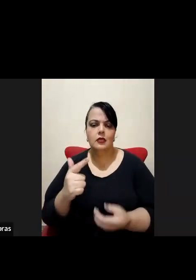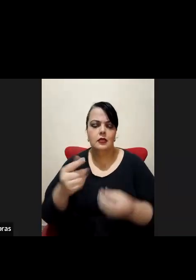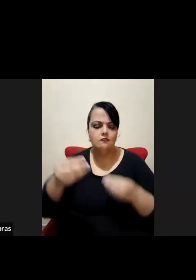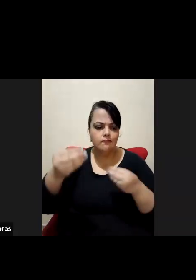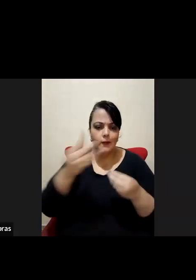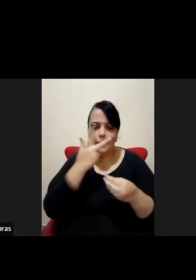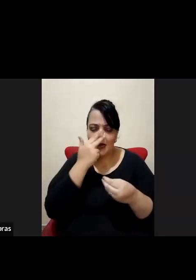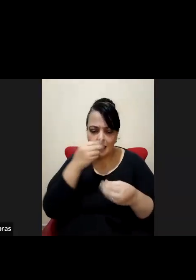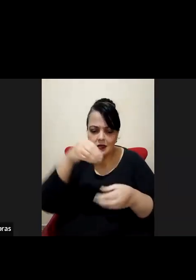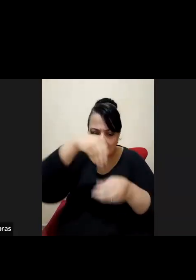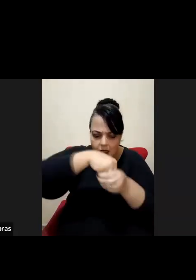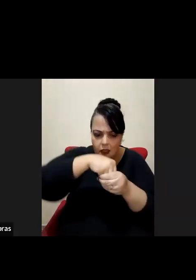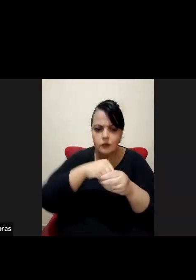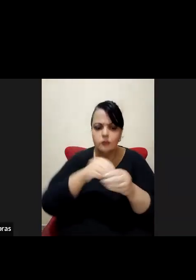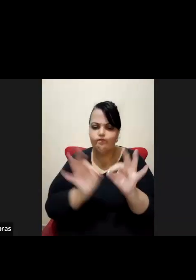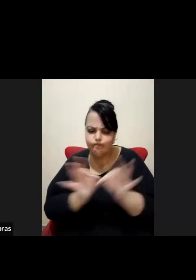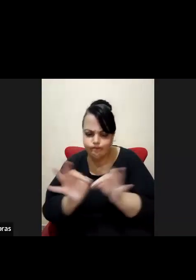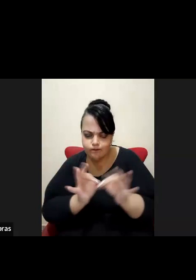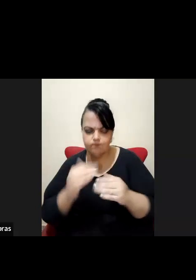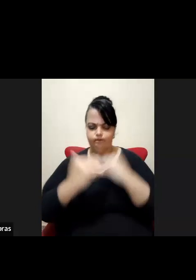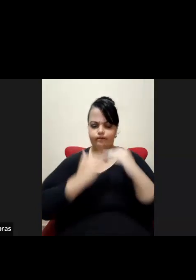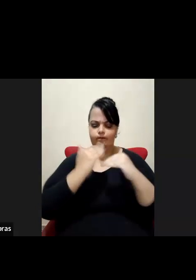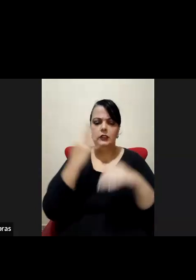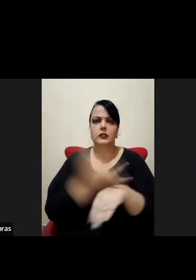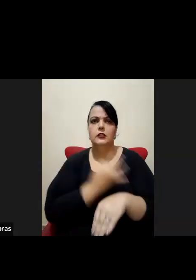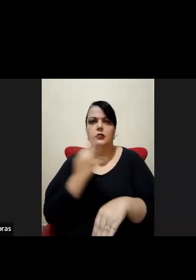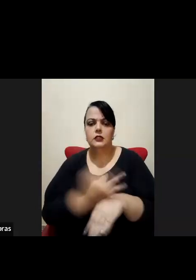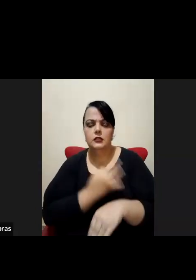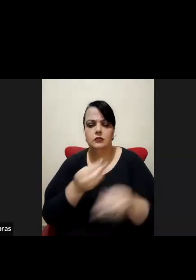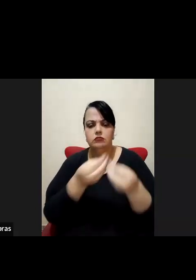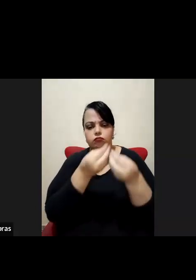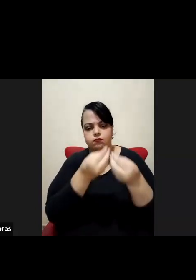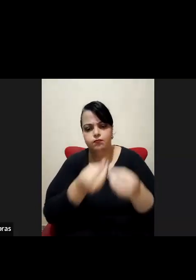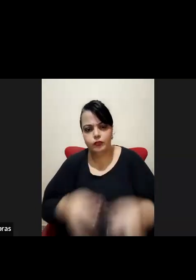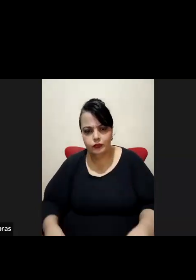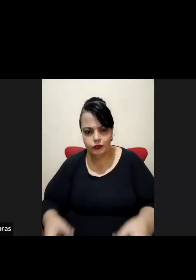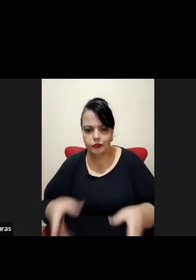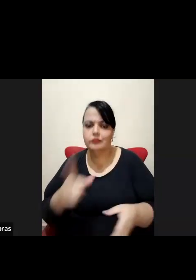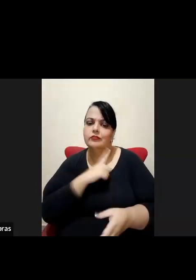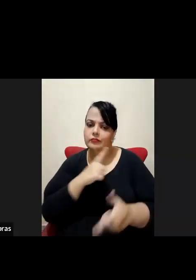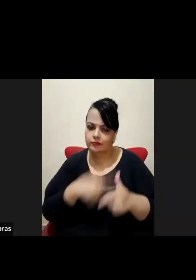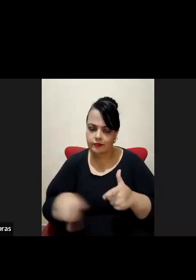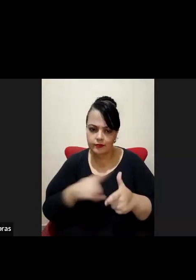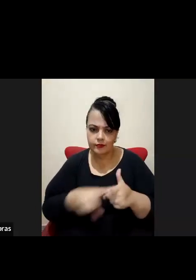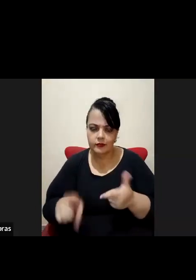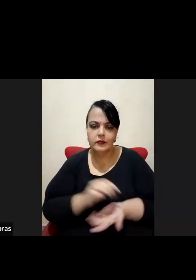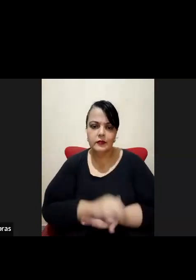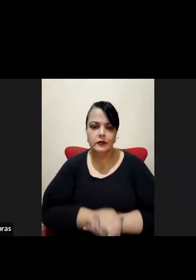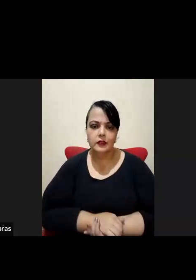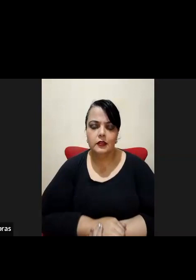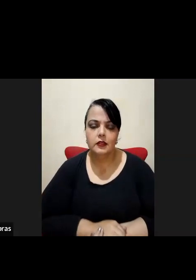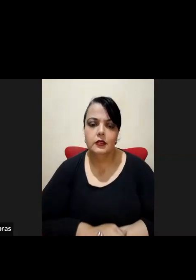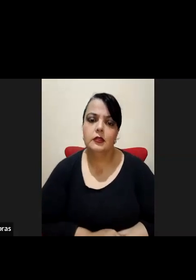enfrentar a frustração, para tolerar a frustração, há uma fratura, uma quebra muito significativa, né? Primeiro porque essas